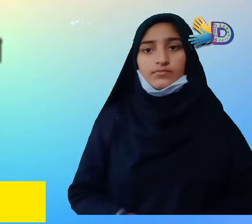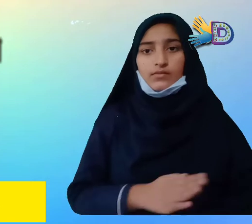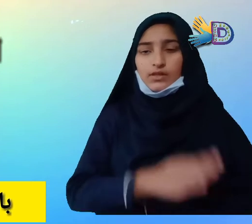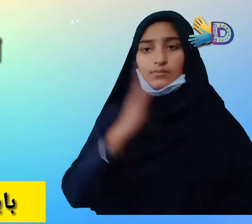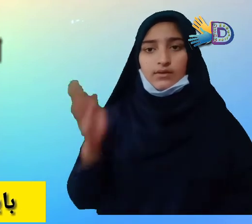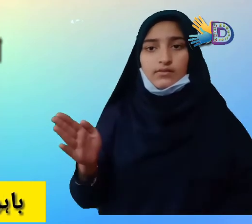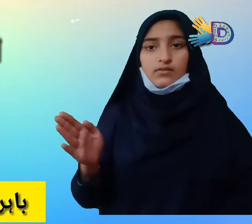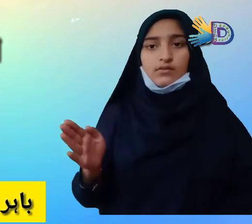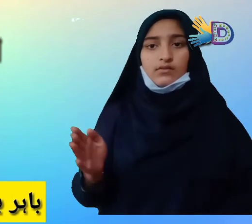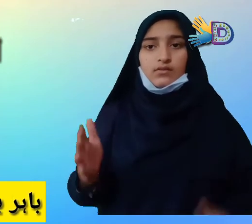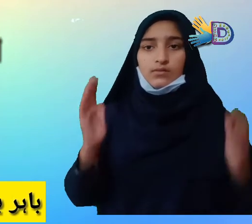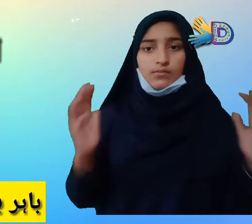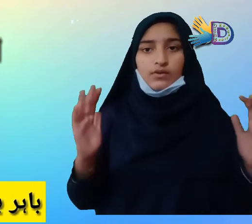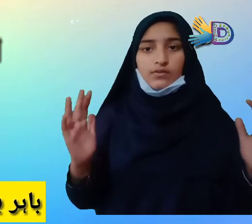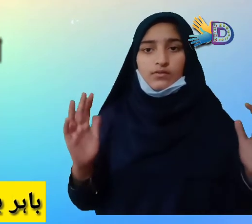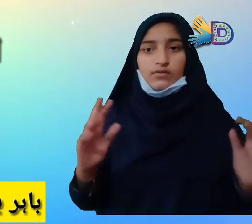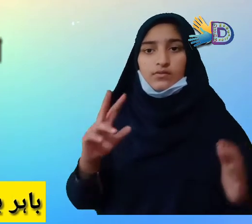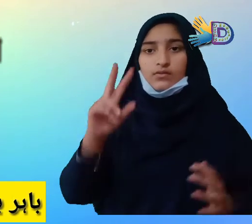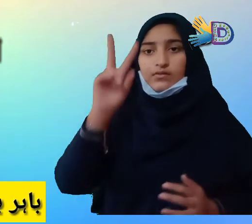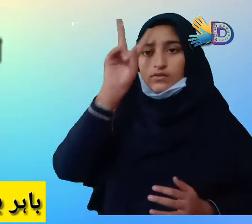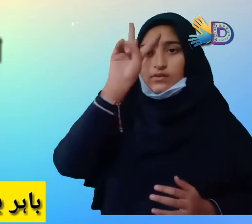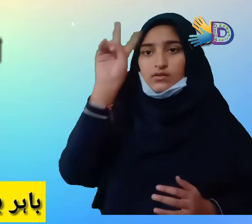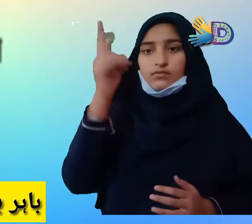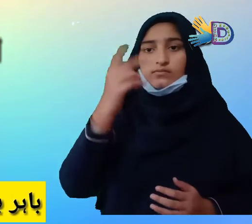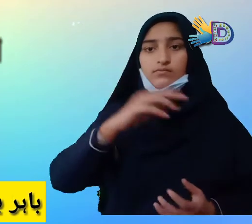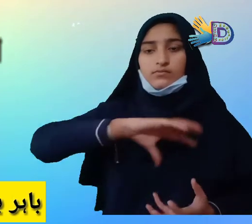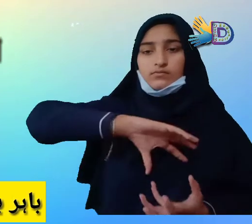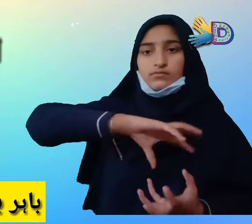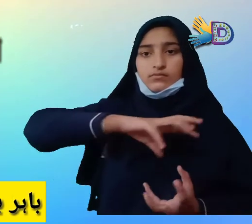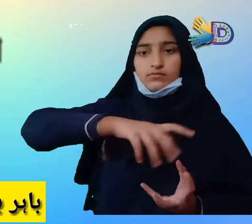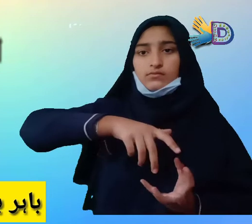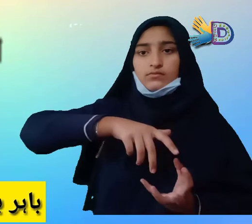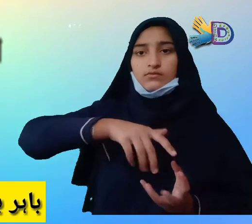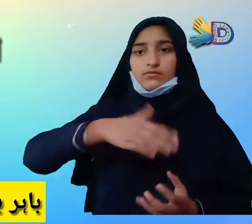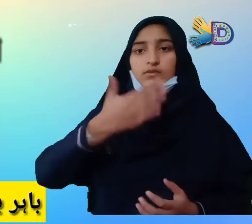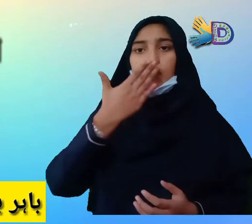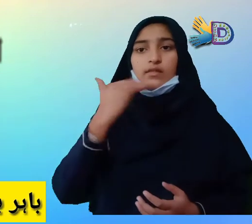बाहर बहुत अफरा तफरी है।